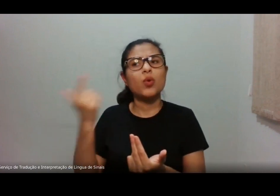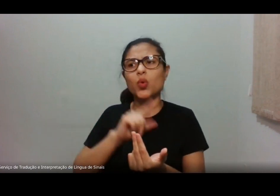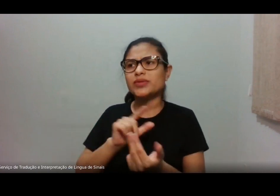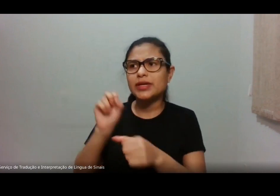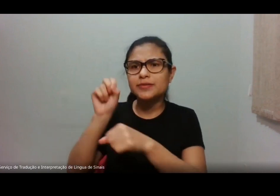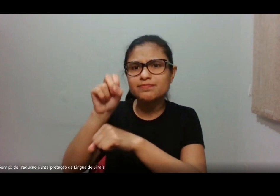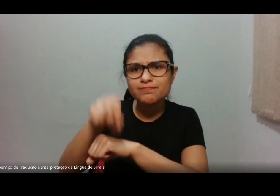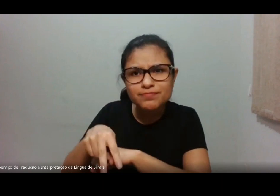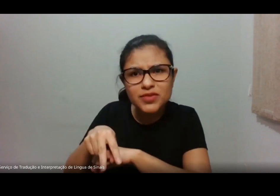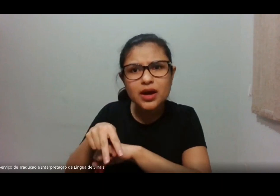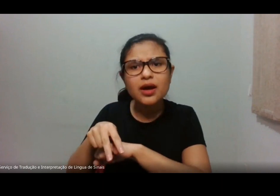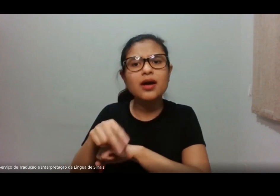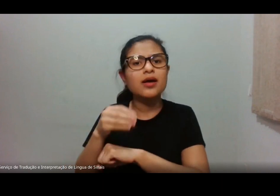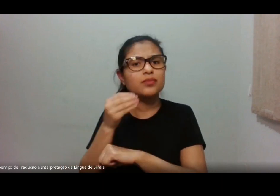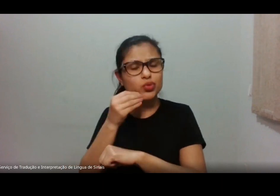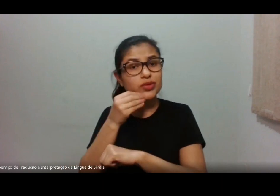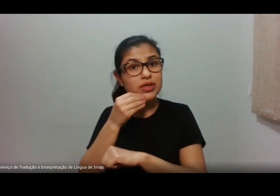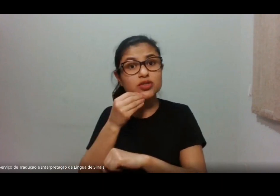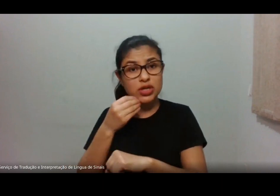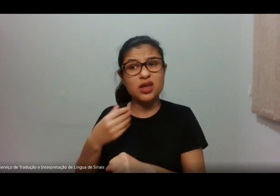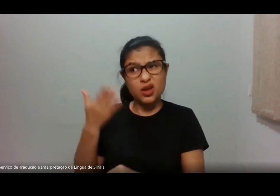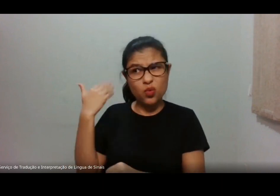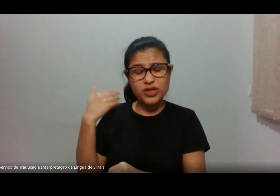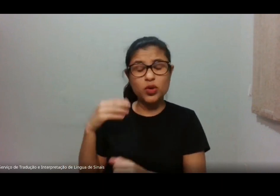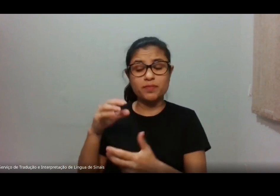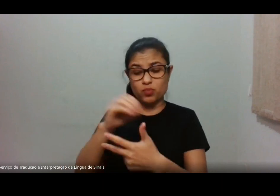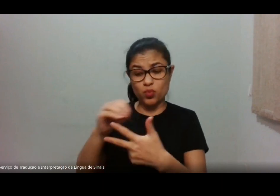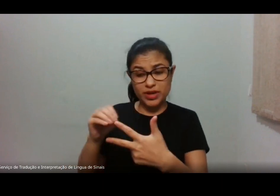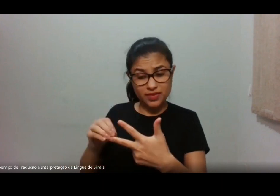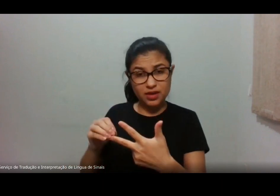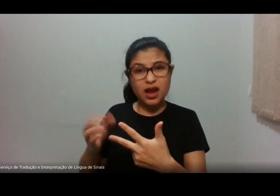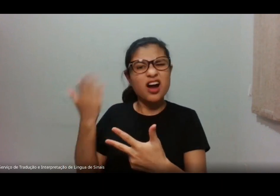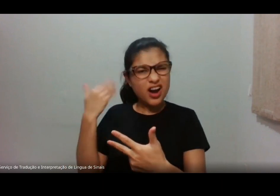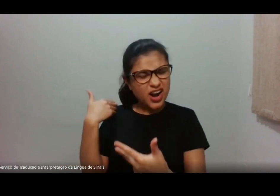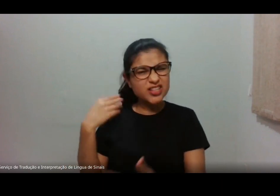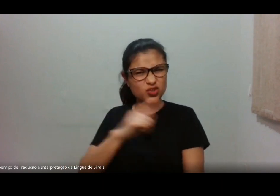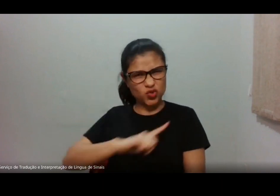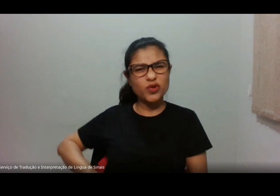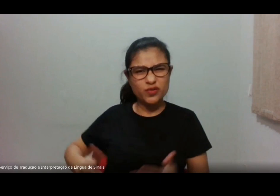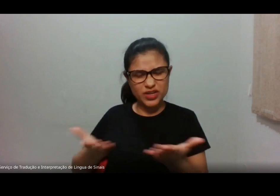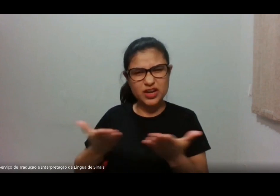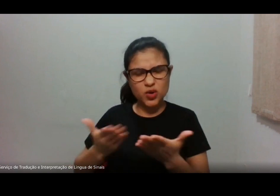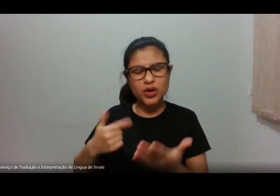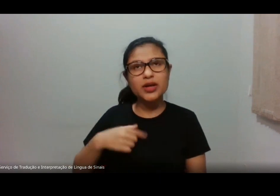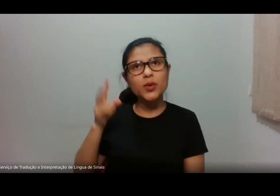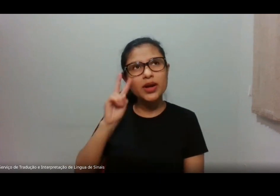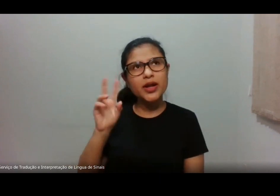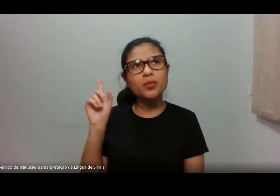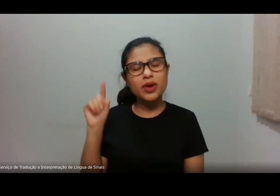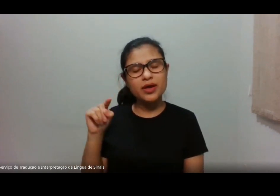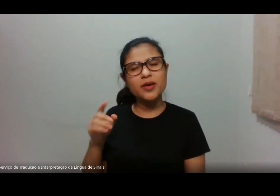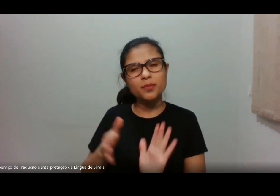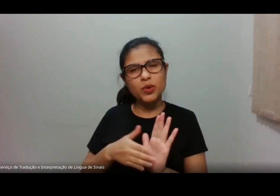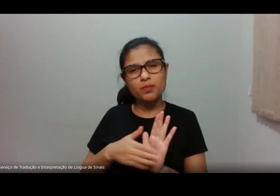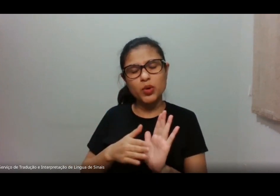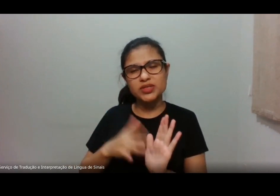Pudessem entrar. Eu não sei, eu acho que o Enem, antes da gente ter esse governo que a gente está tendo agora, eu lembro que foi uma medida